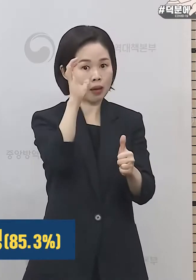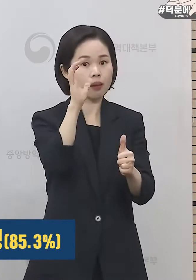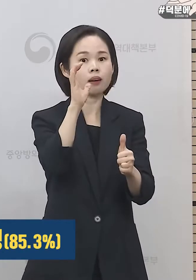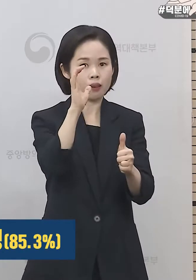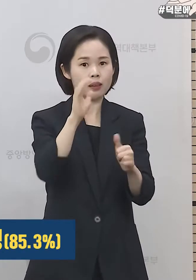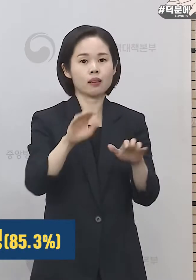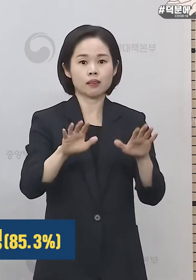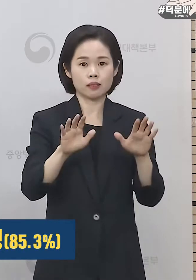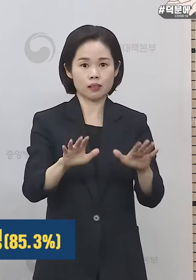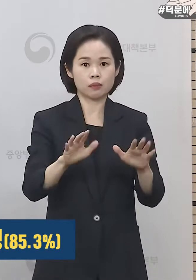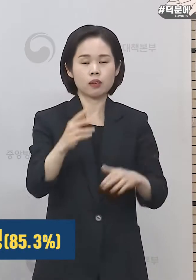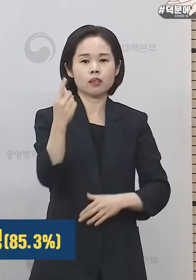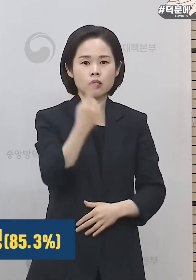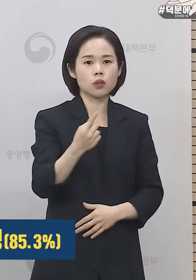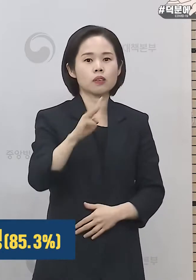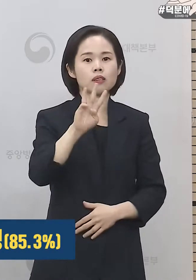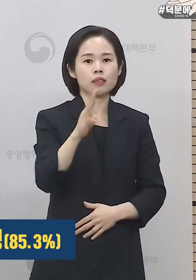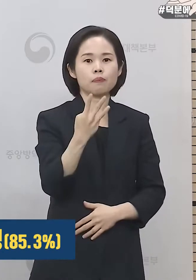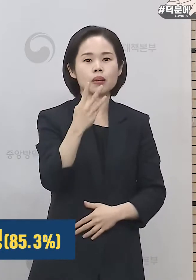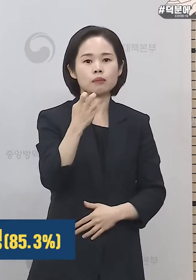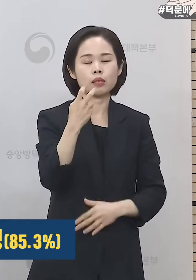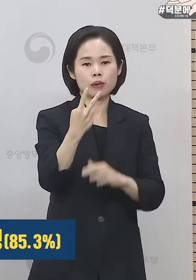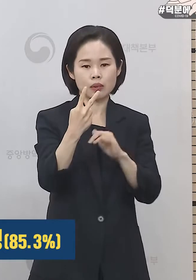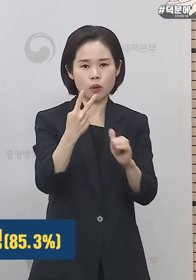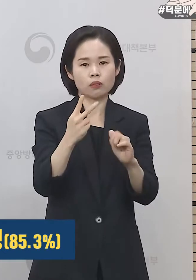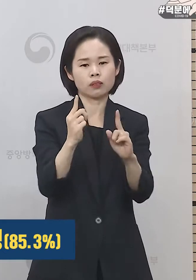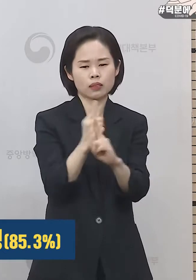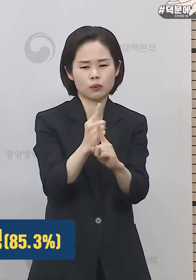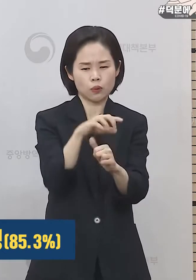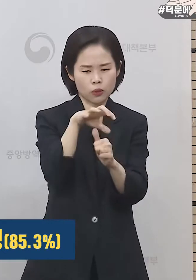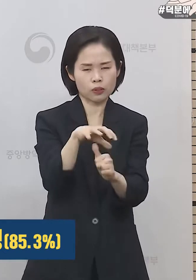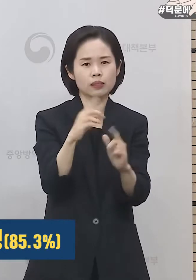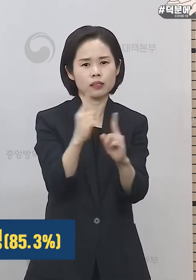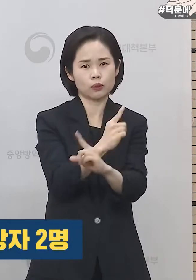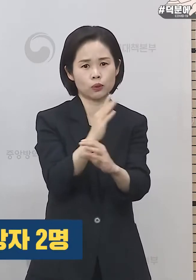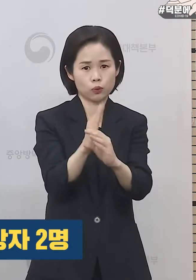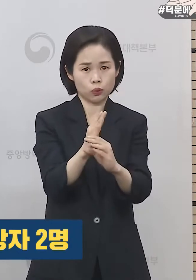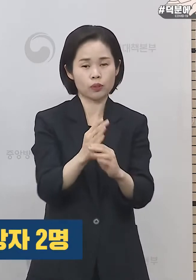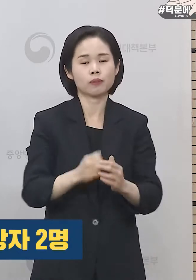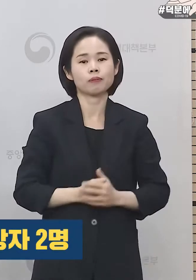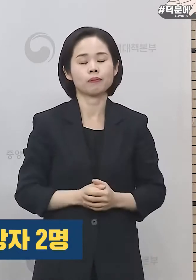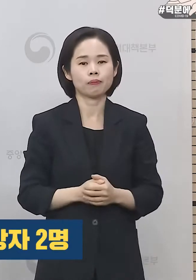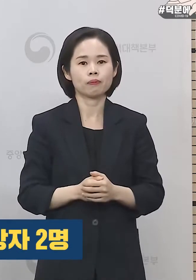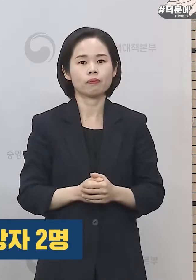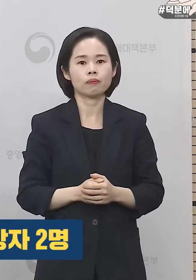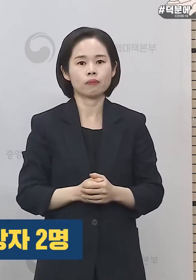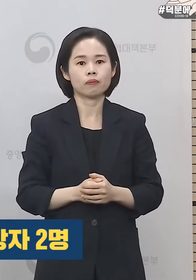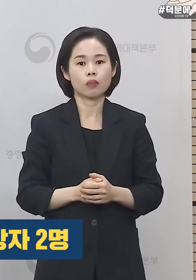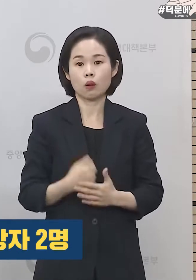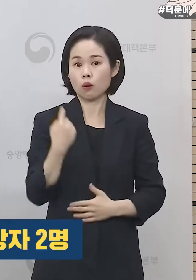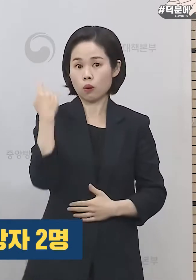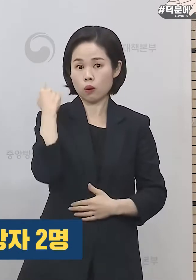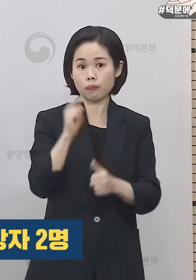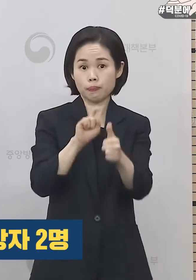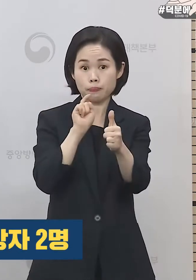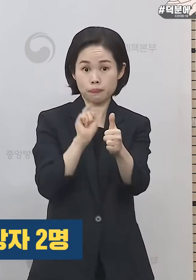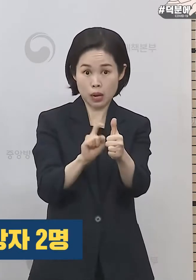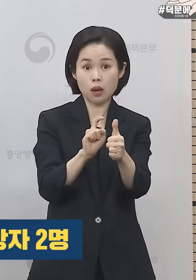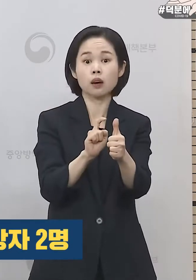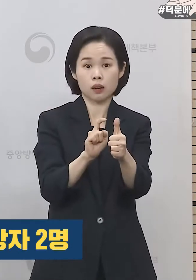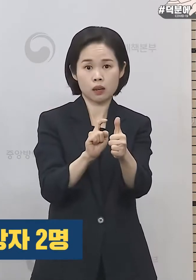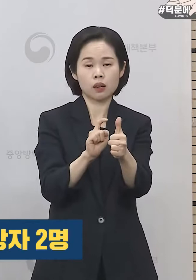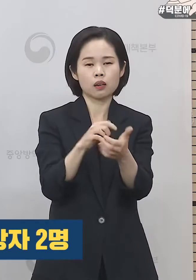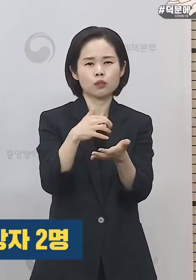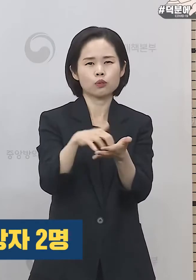현재는 1,332 명 이경 위치를 중에 있습니다 어 신규로 어제 확정된 신교